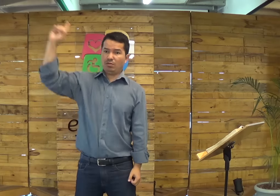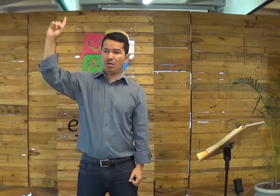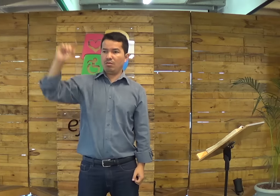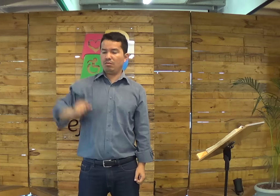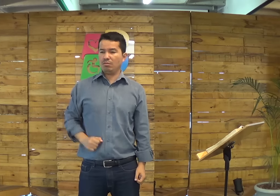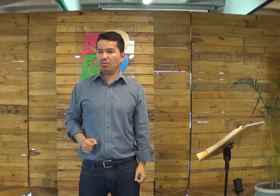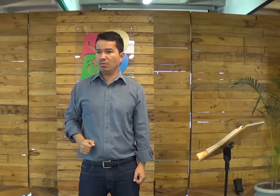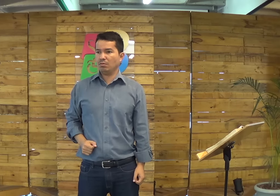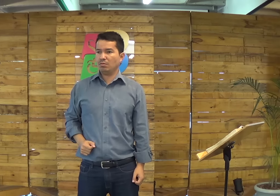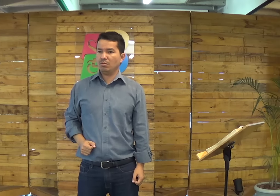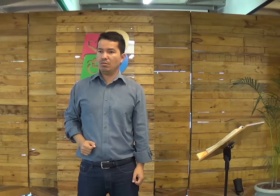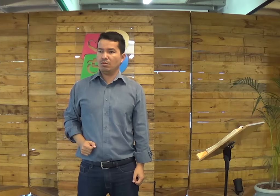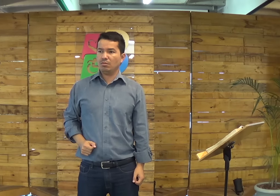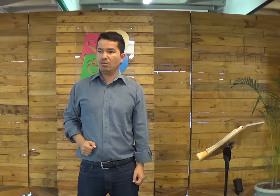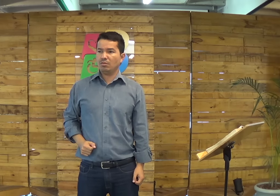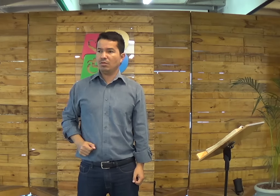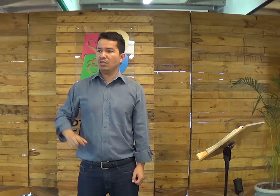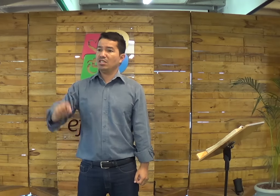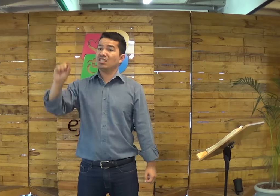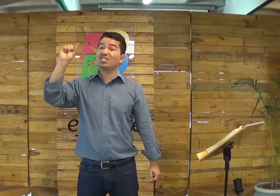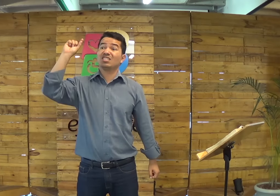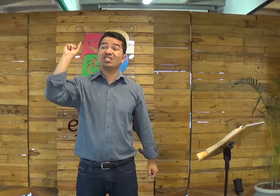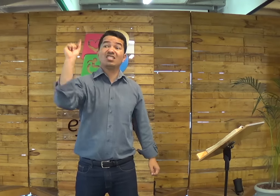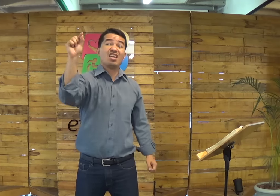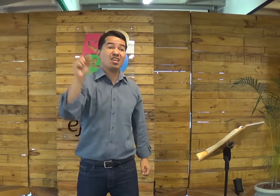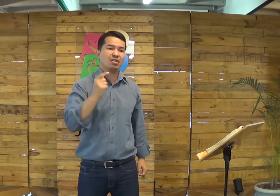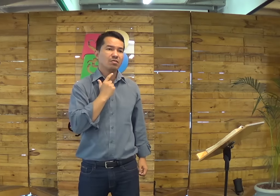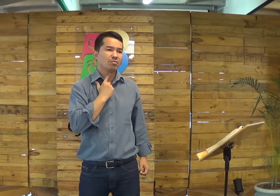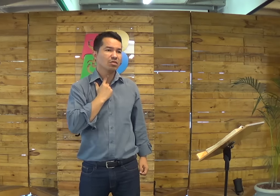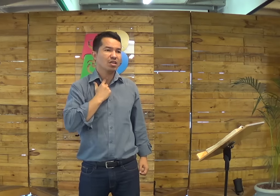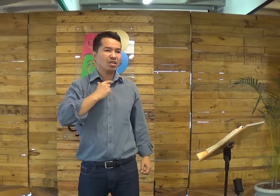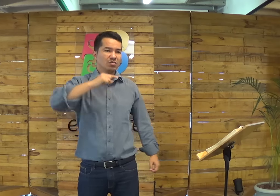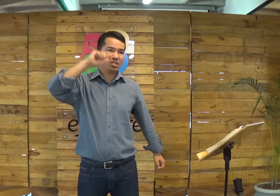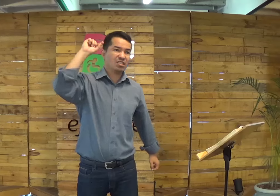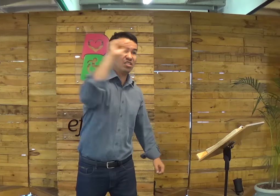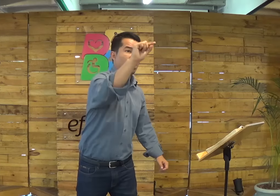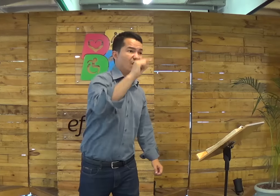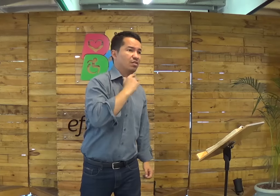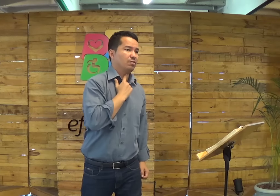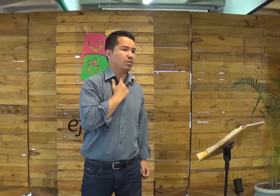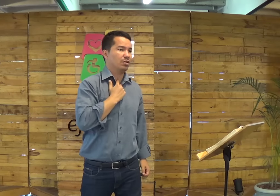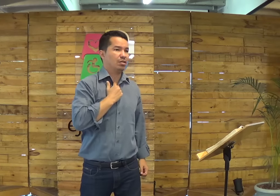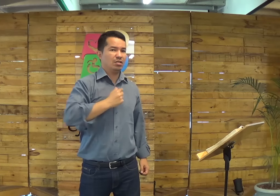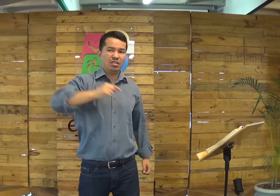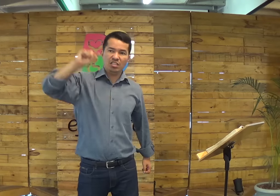verdade a Deus uma coisa séria e quem tem esse desejo